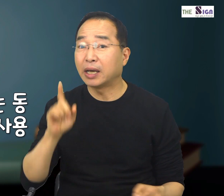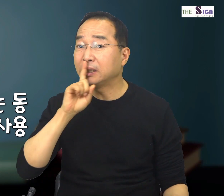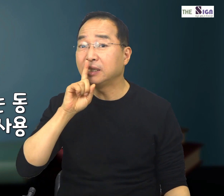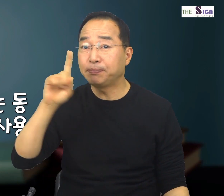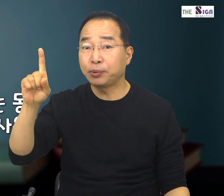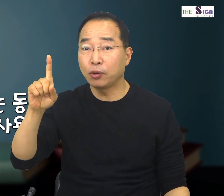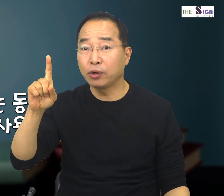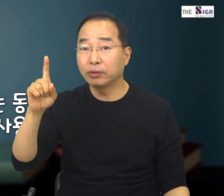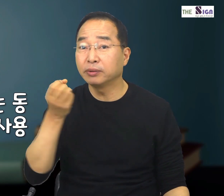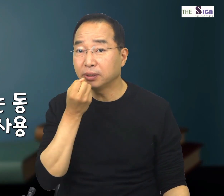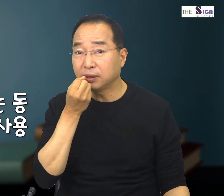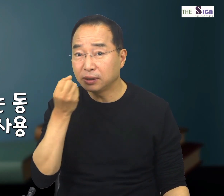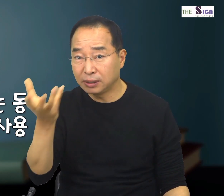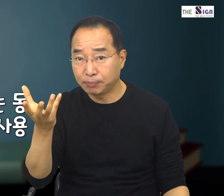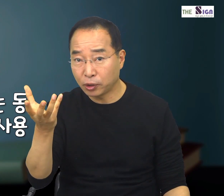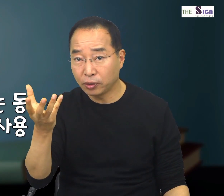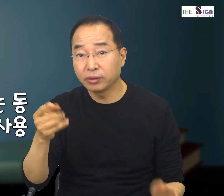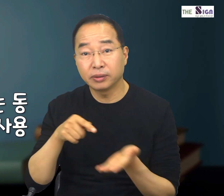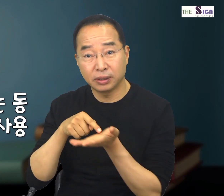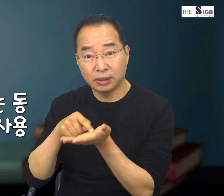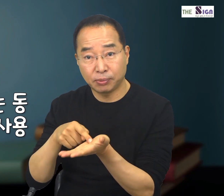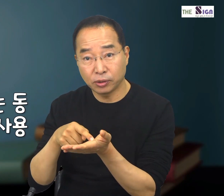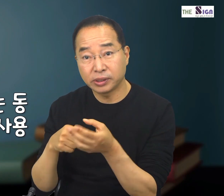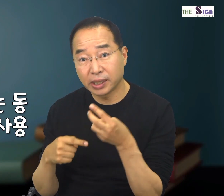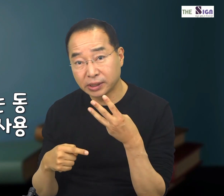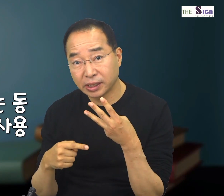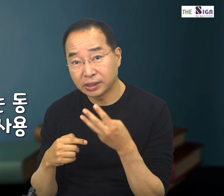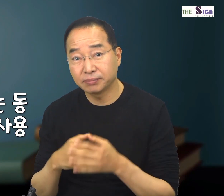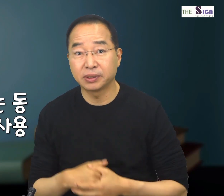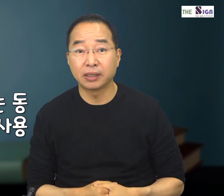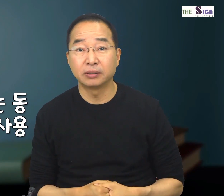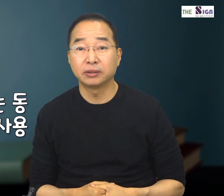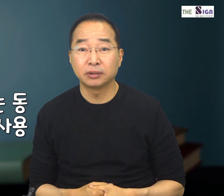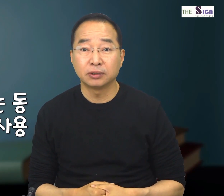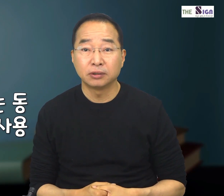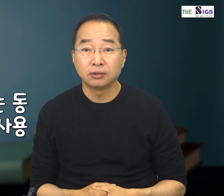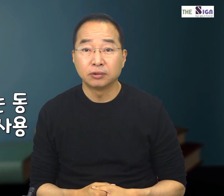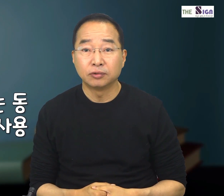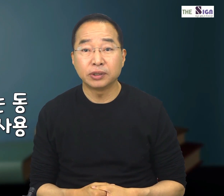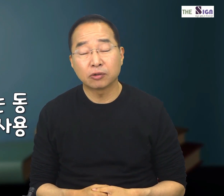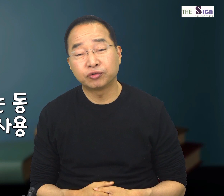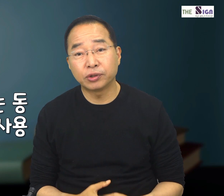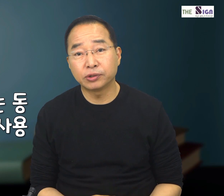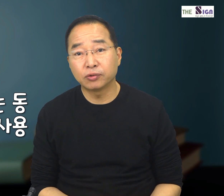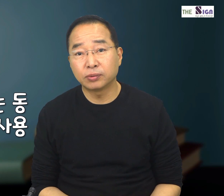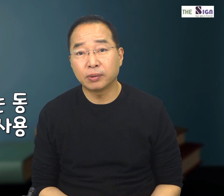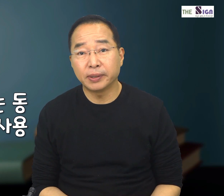이 표현 세 가지가 있습니다. 우리가 국어적으로